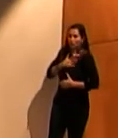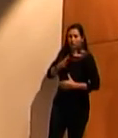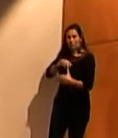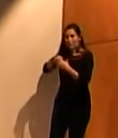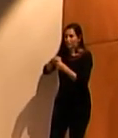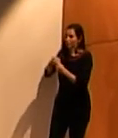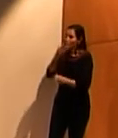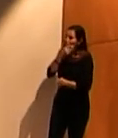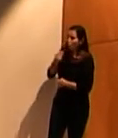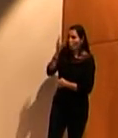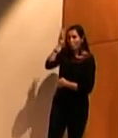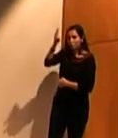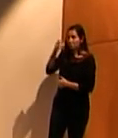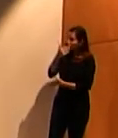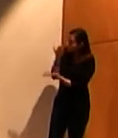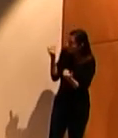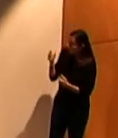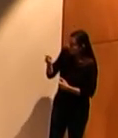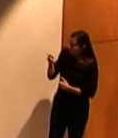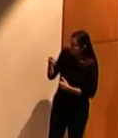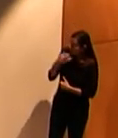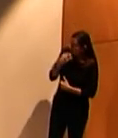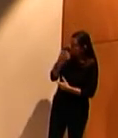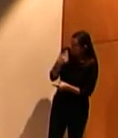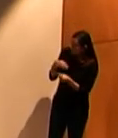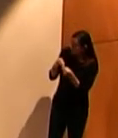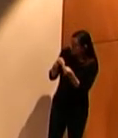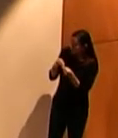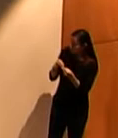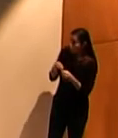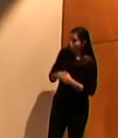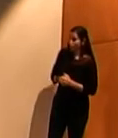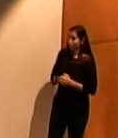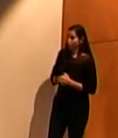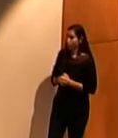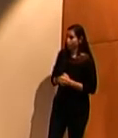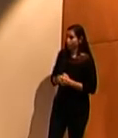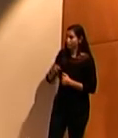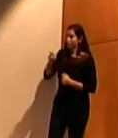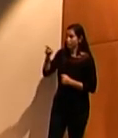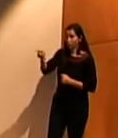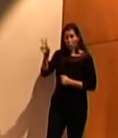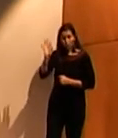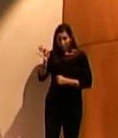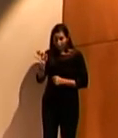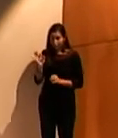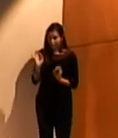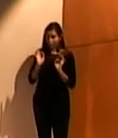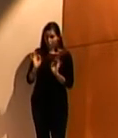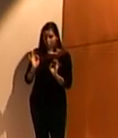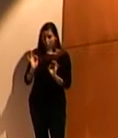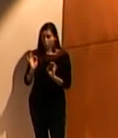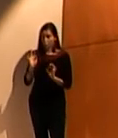projet. Je ne sais pas, Hugo, tu as... Pas grand-chose de plus. De plus. Souligner vraiment le plaisir, comme tu disais à la fin,